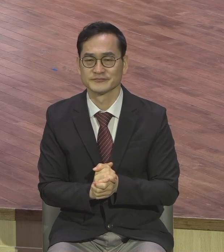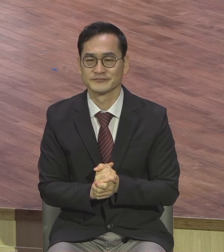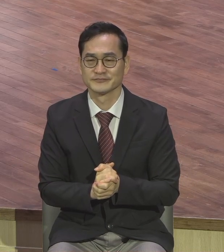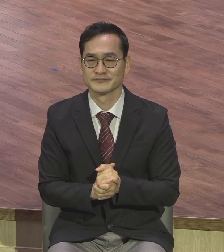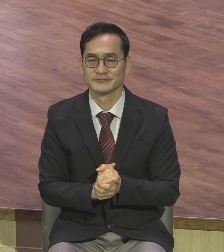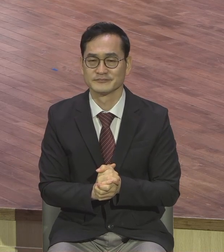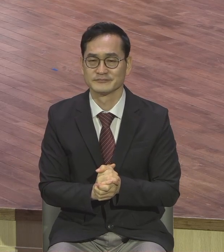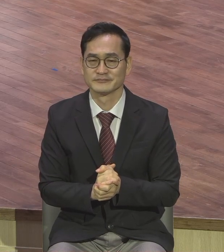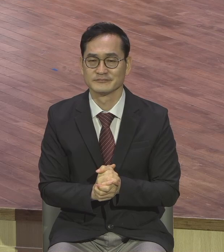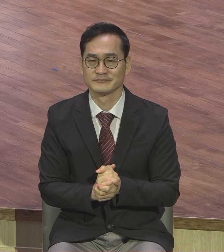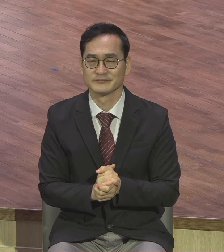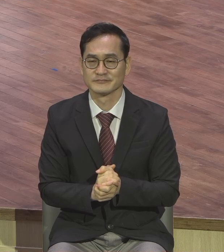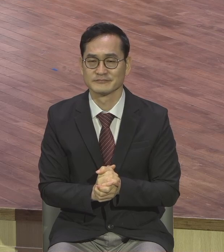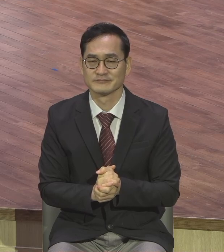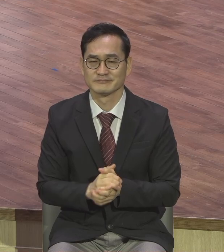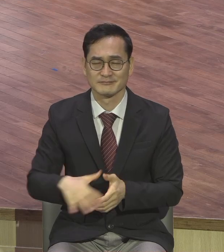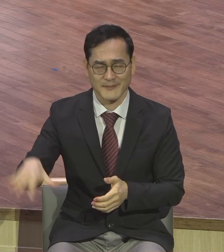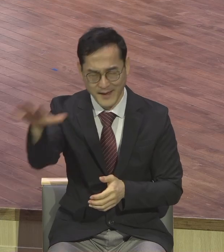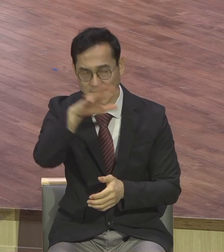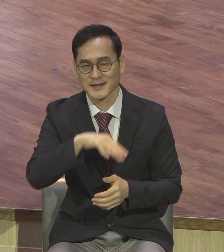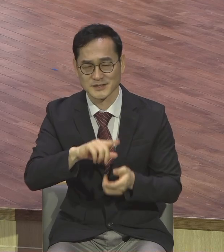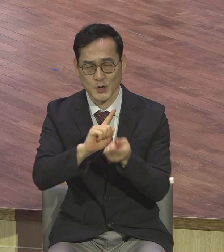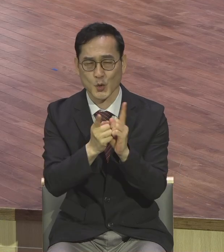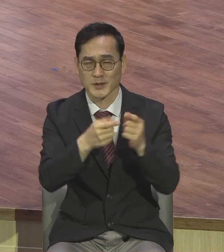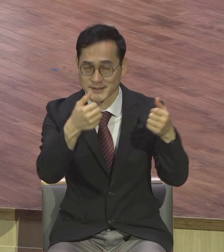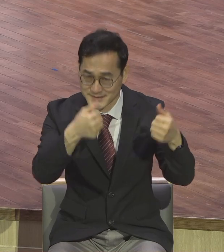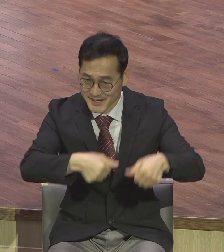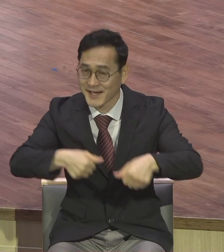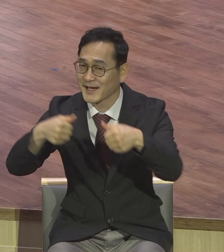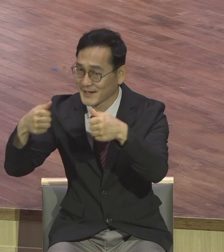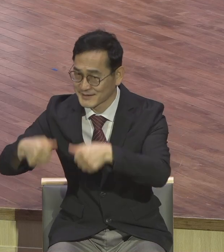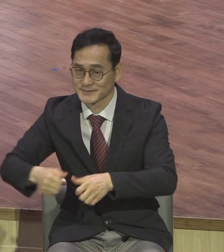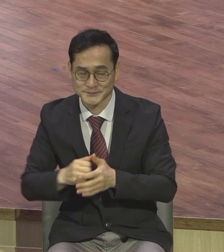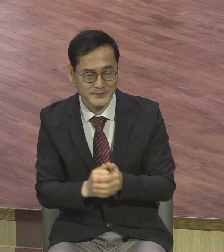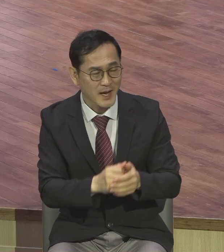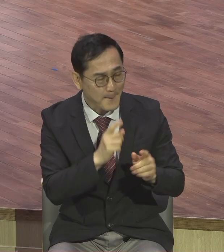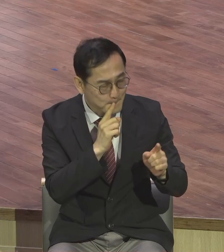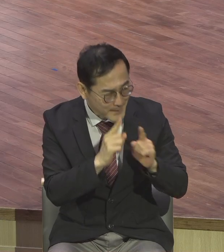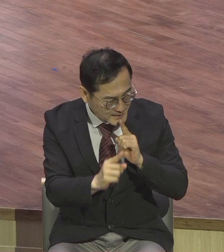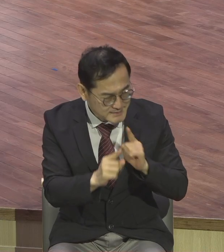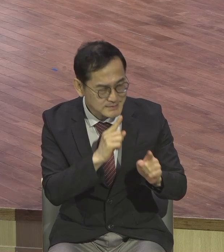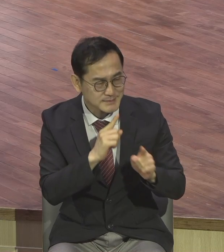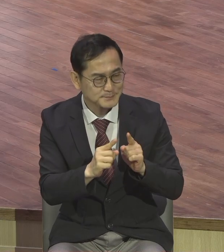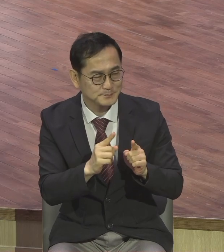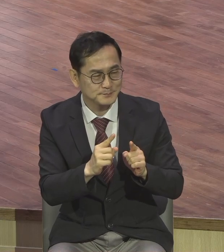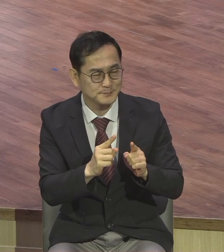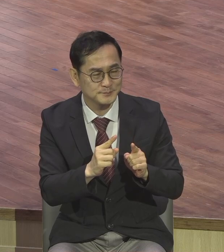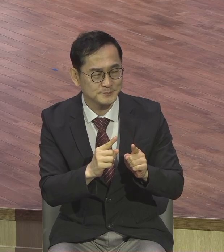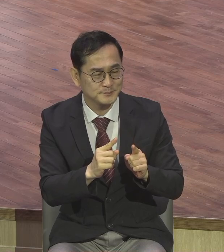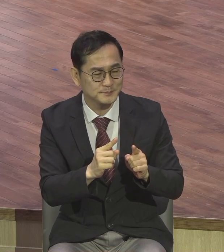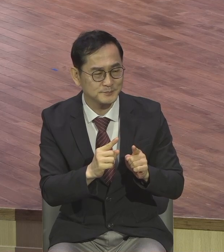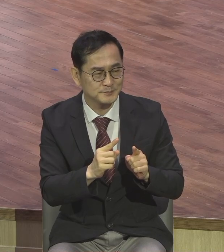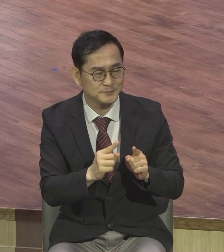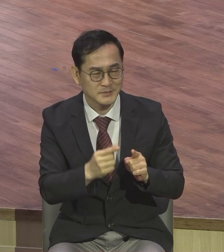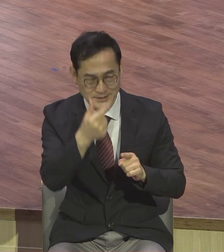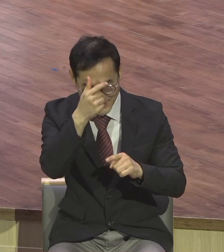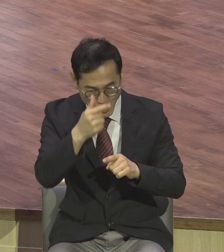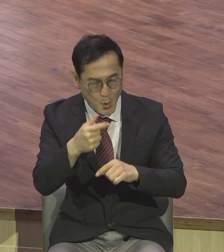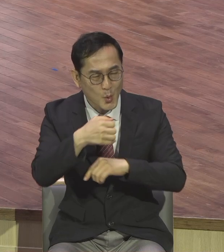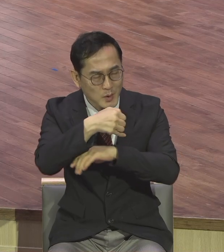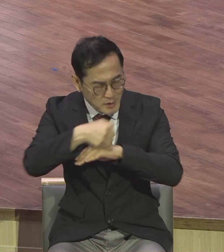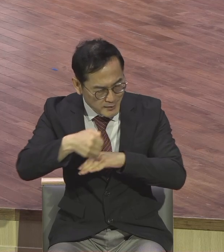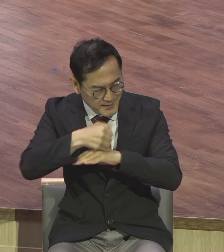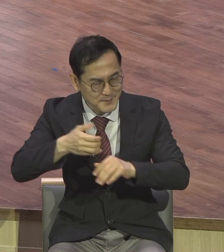비전홀, 해외 성도들 같이 서로 다 인사합시다. 말씀을 기도로 설계합시다.